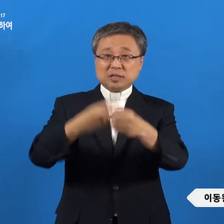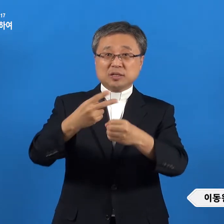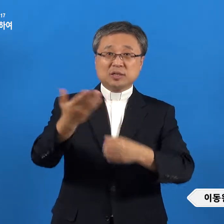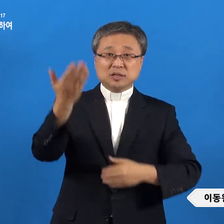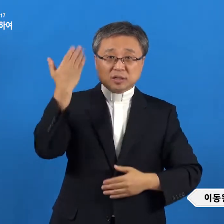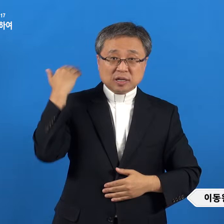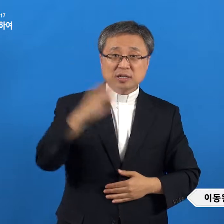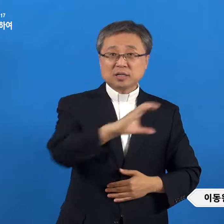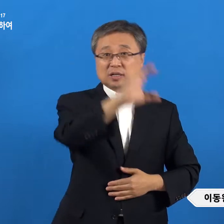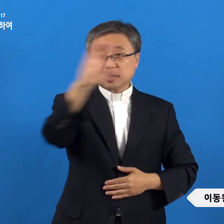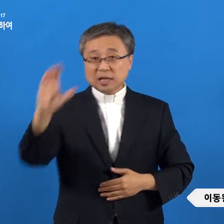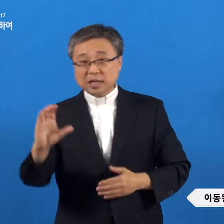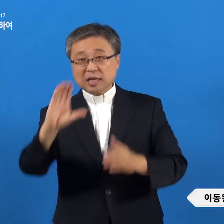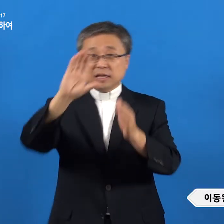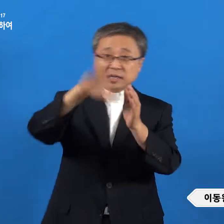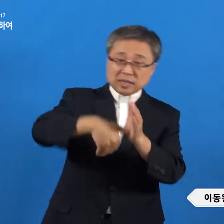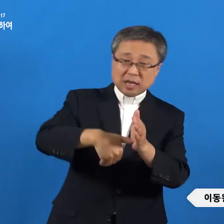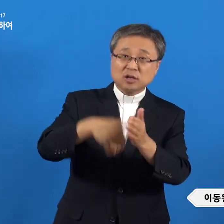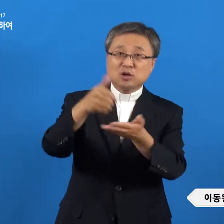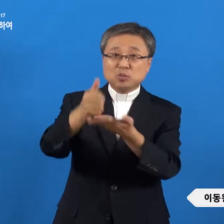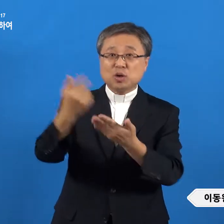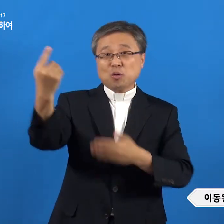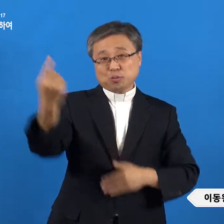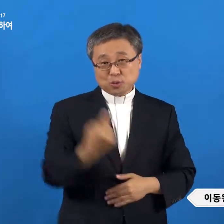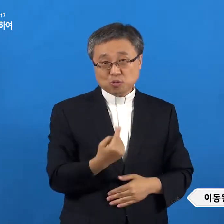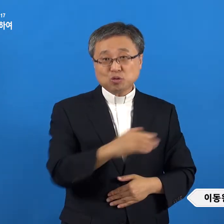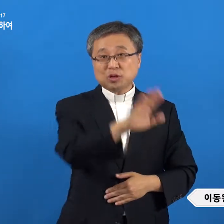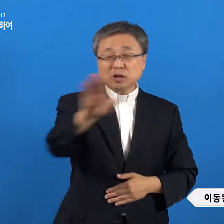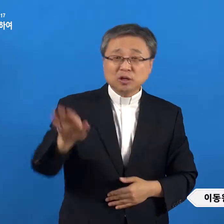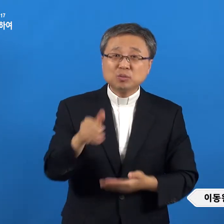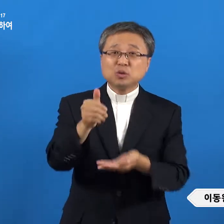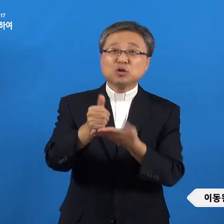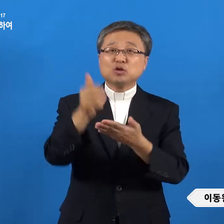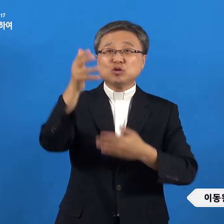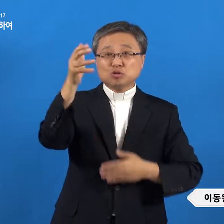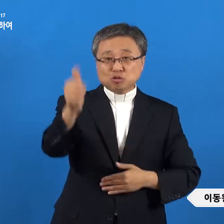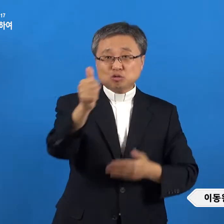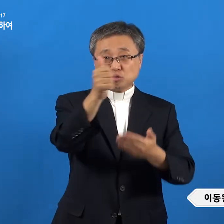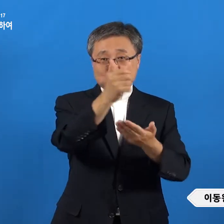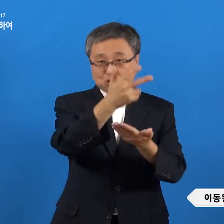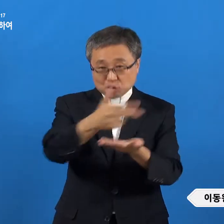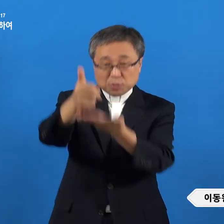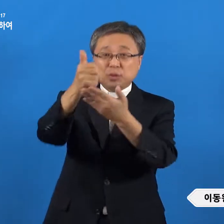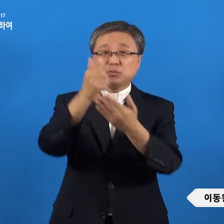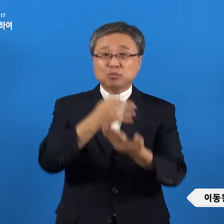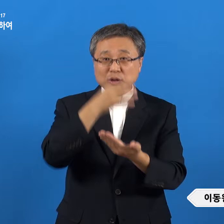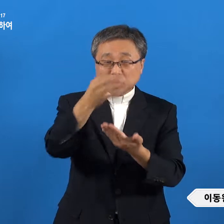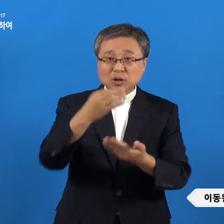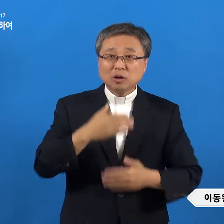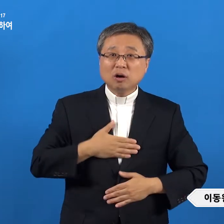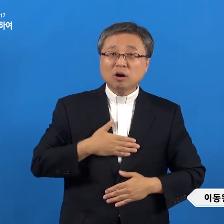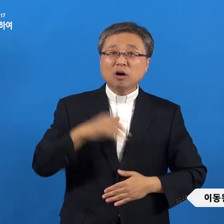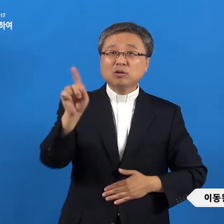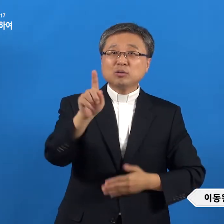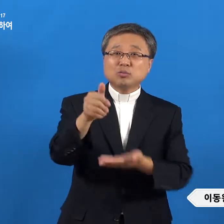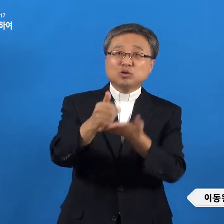오셨어요. 우리는 그분을 주님이라고 부릅니다. 주님. 네, 어떤 분은 주여라고 부릅니다. 어떤